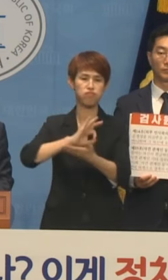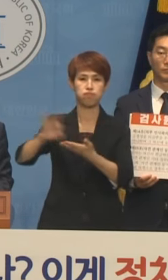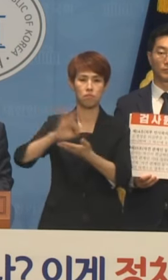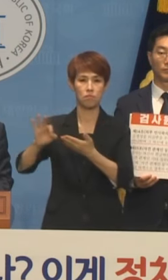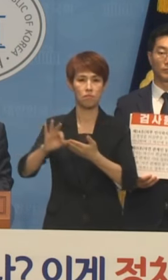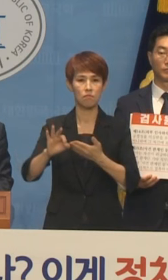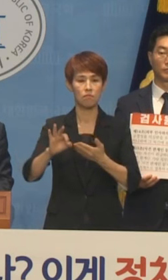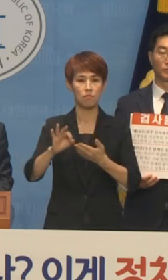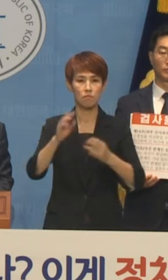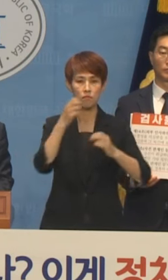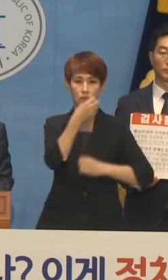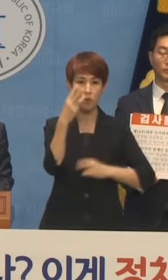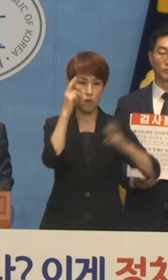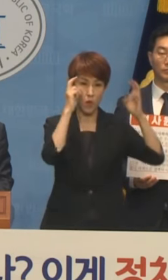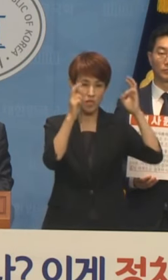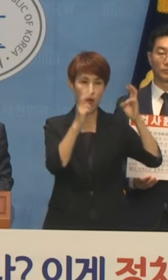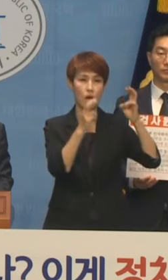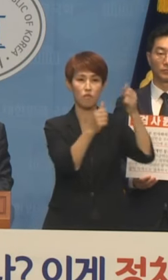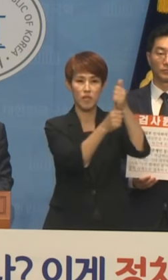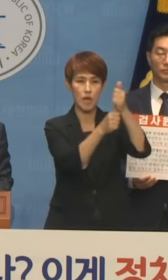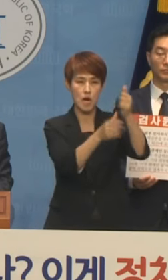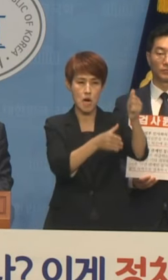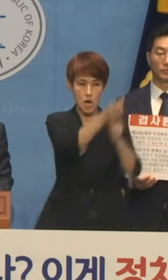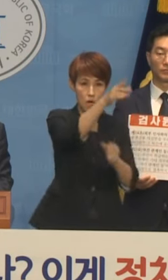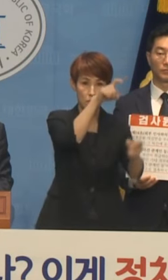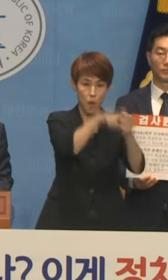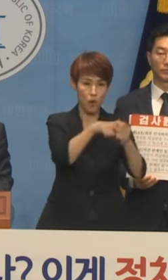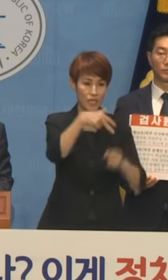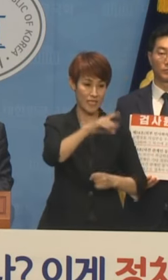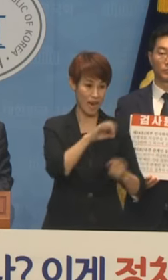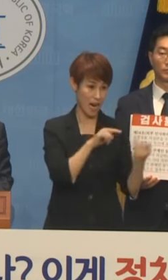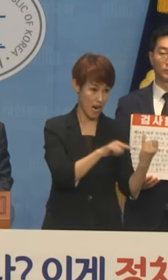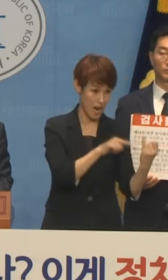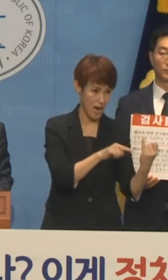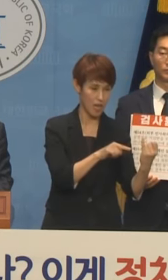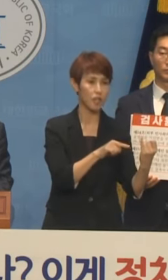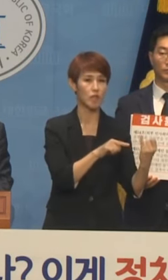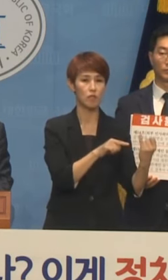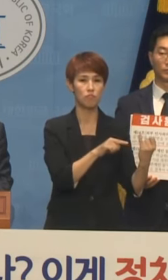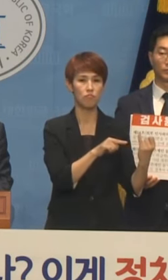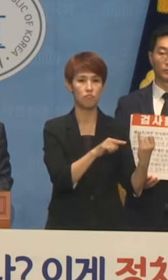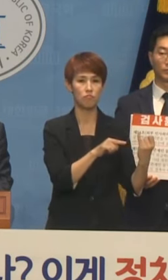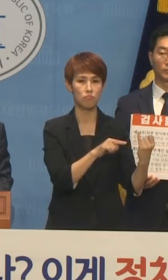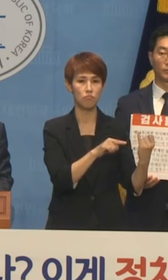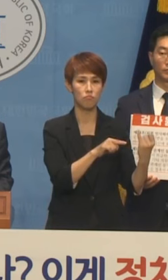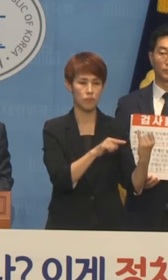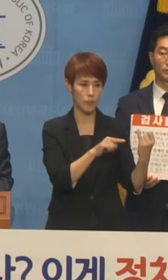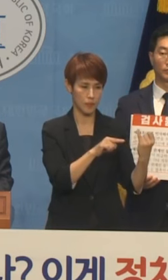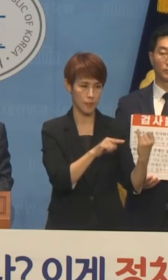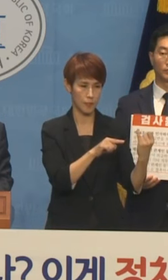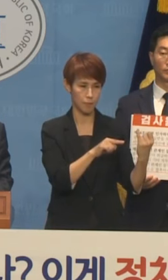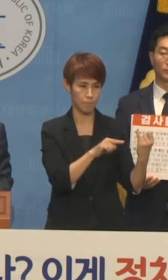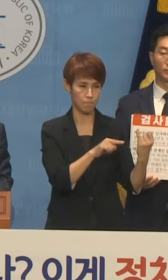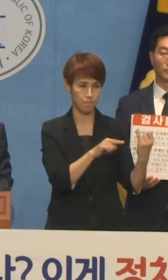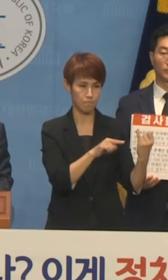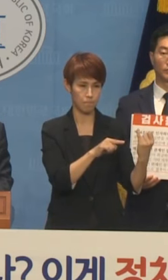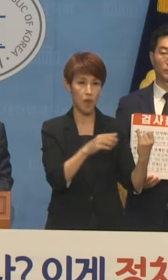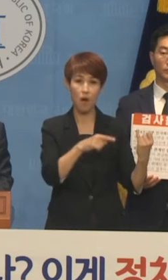이재용 부회장을 처벌할 목적으로 장시호로 하여금 순수한 장시호의 기억에 따른 증언이